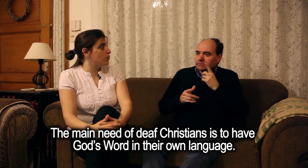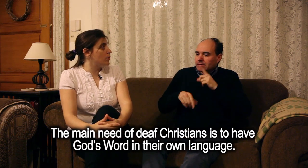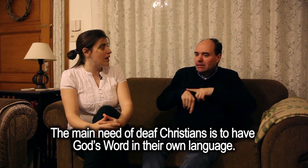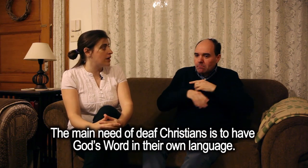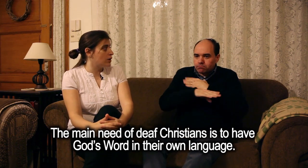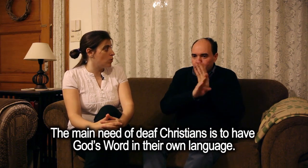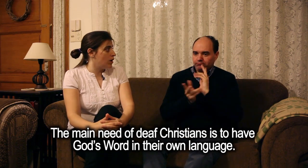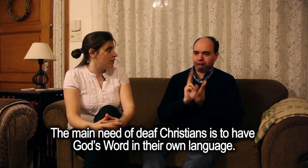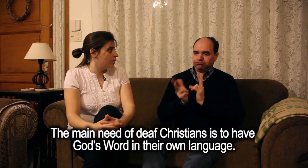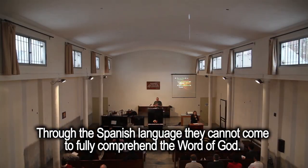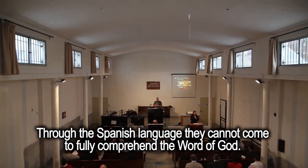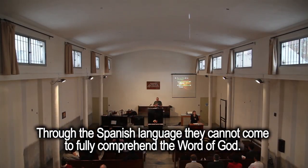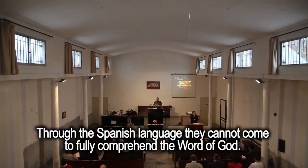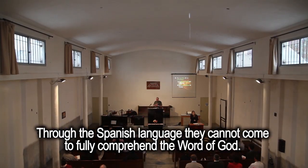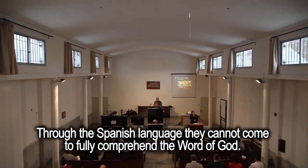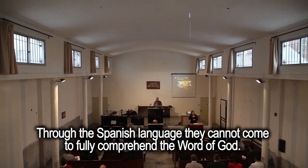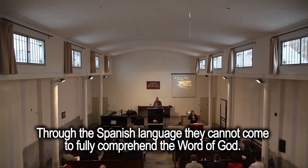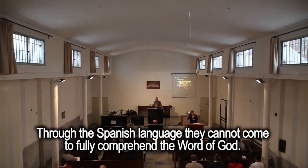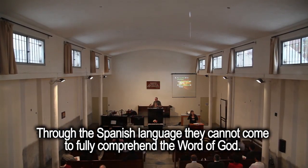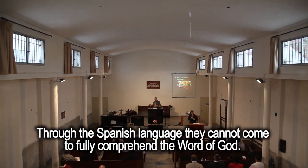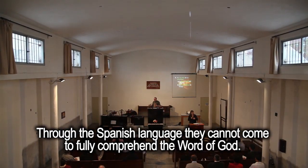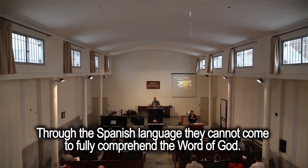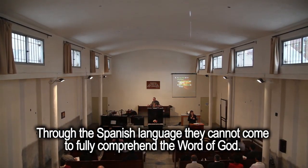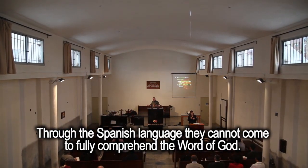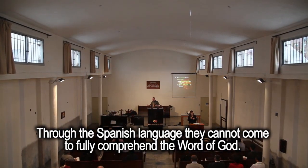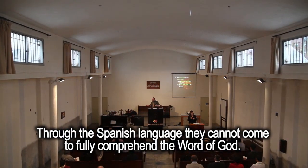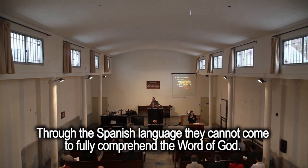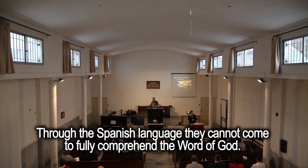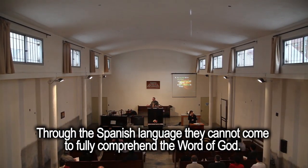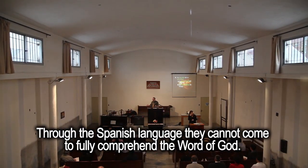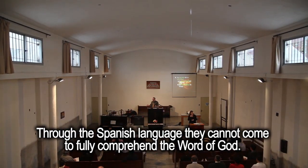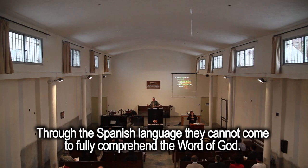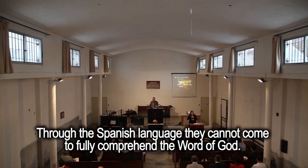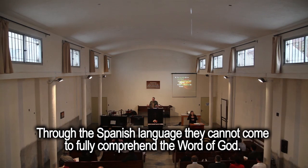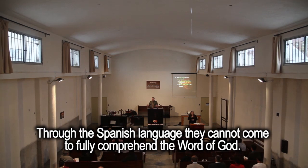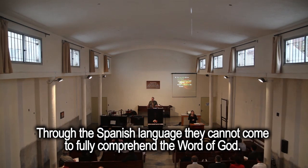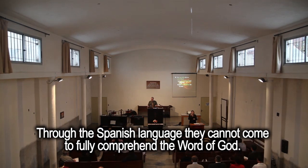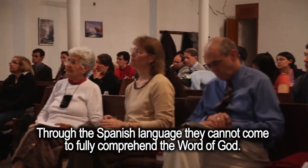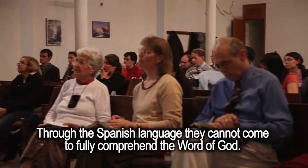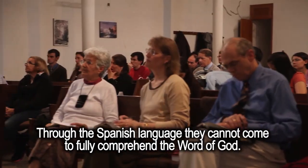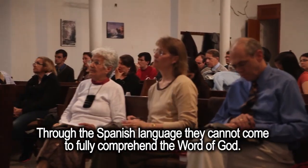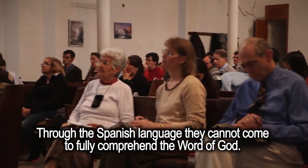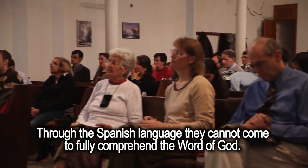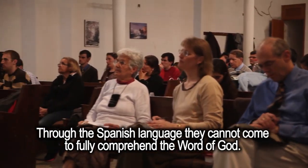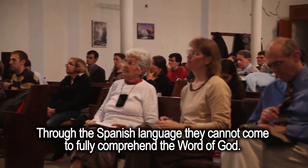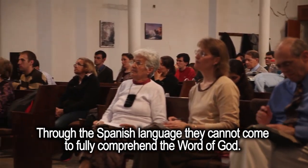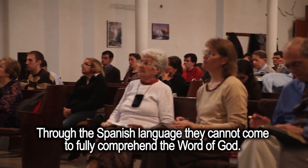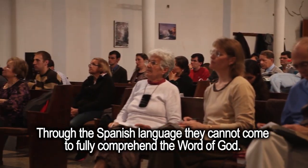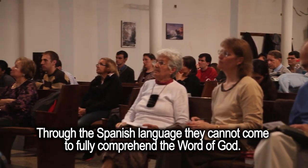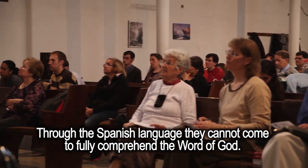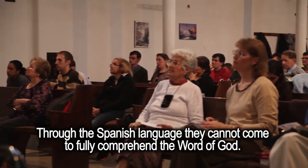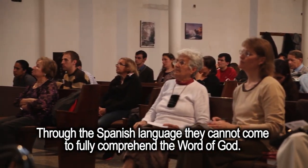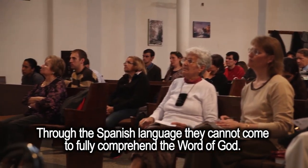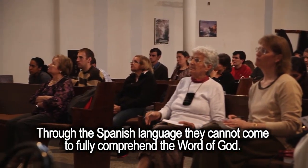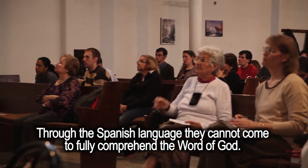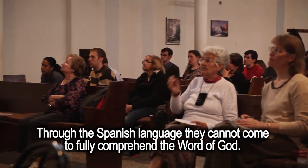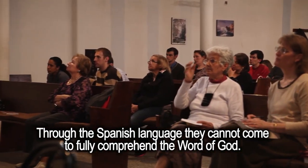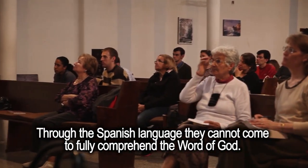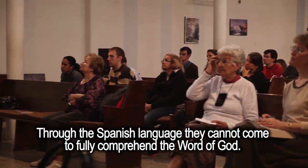propia lengua. Por el idioma español no llegan a la comprensión total de la palabra de